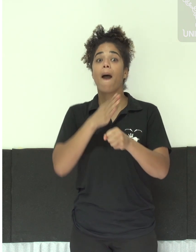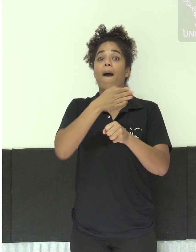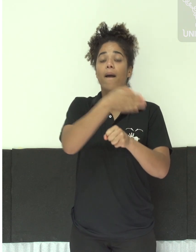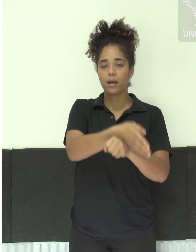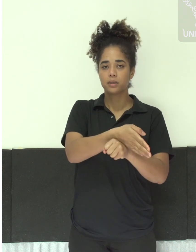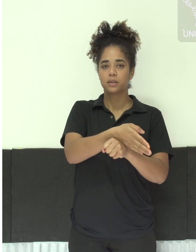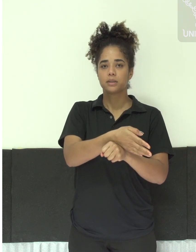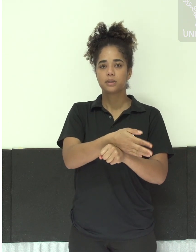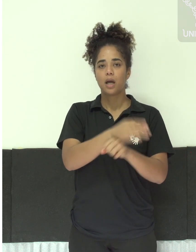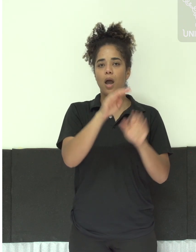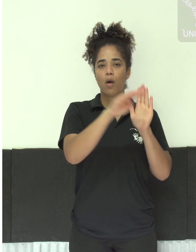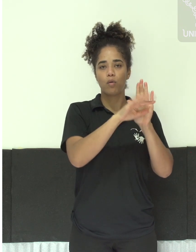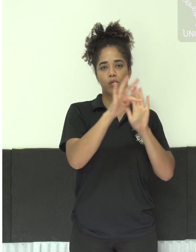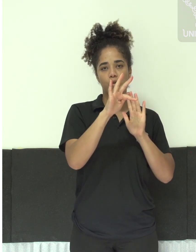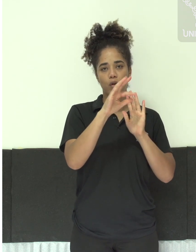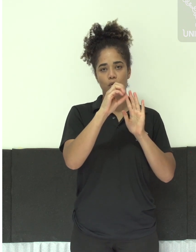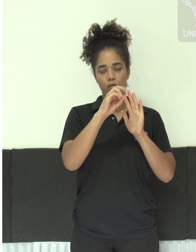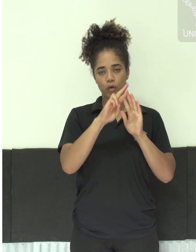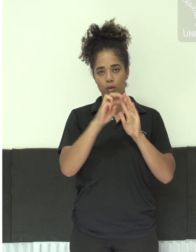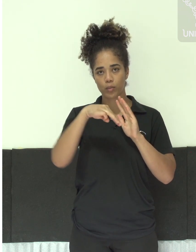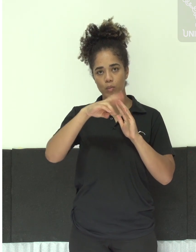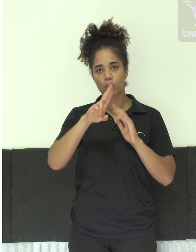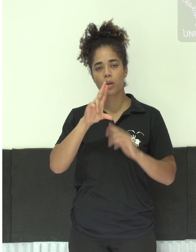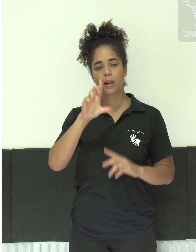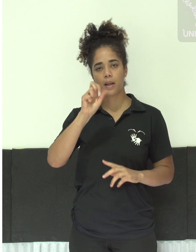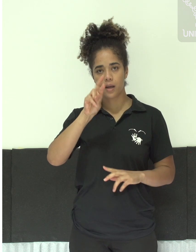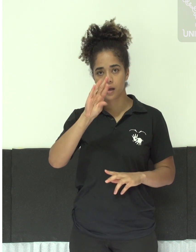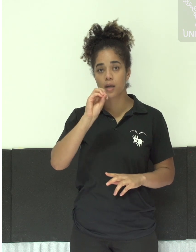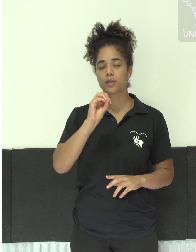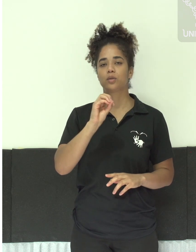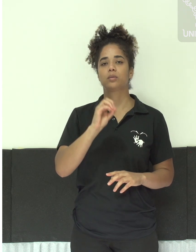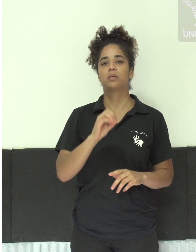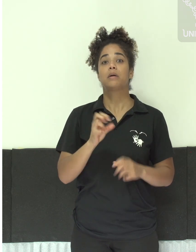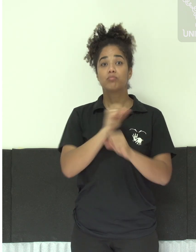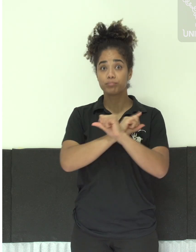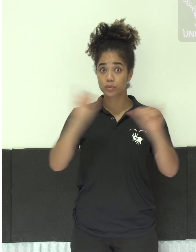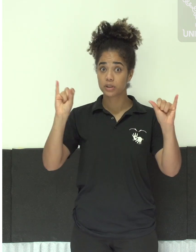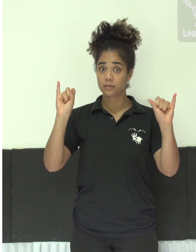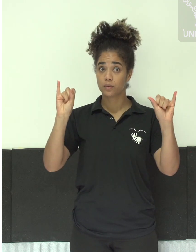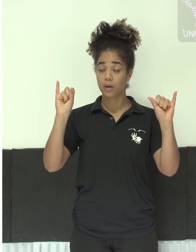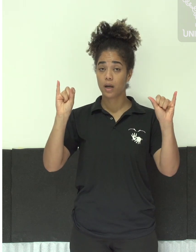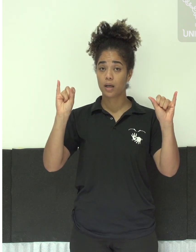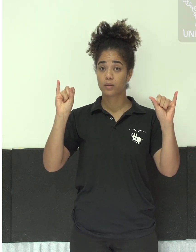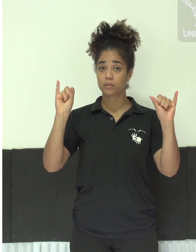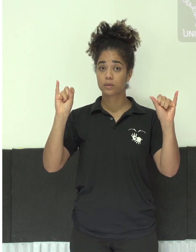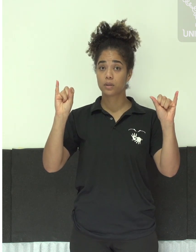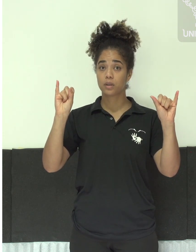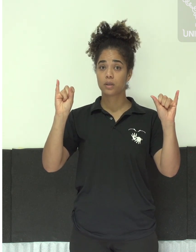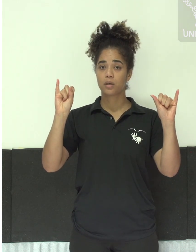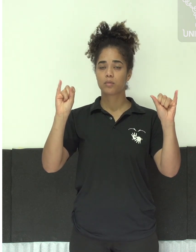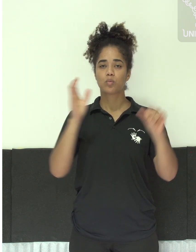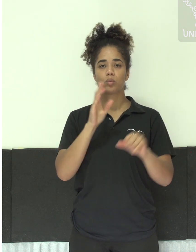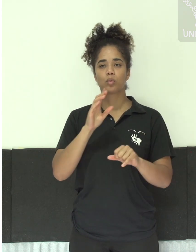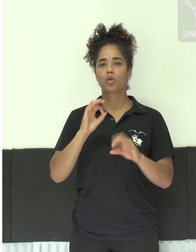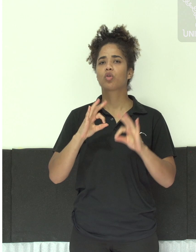de interposição de recurso serão divulgados por ocasião da divulgação dos